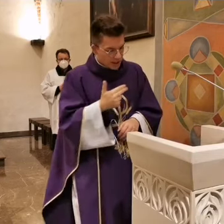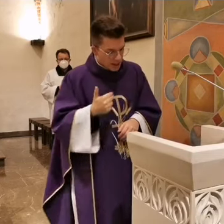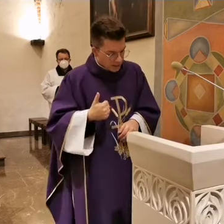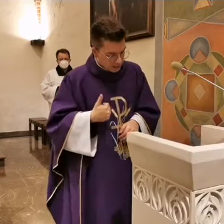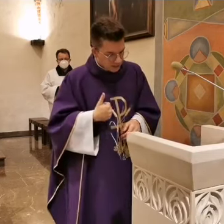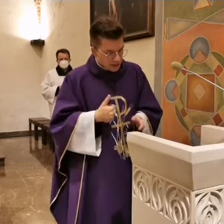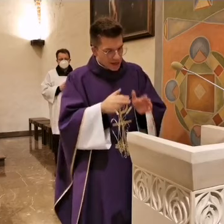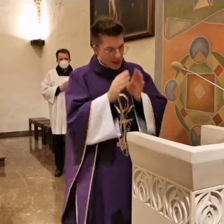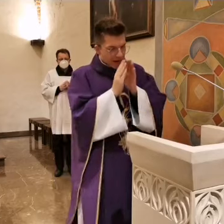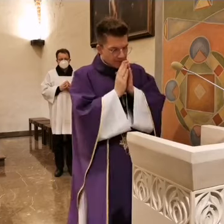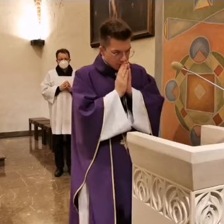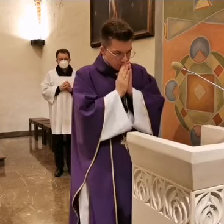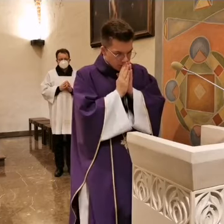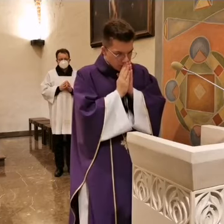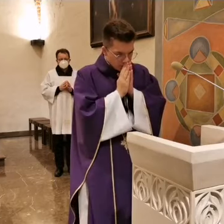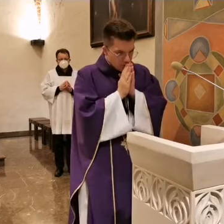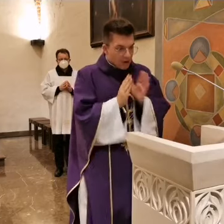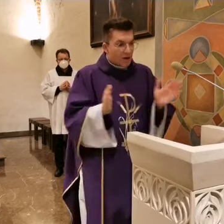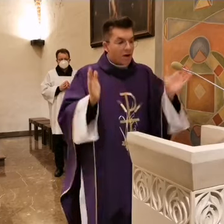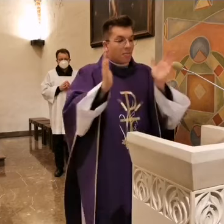się nad nami.